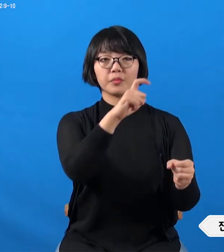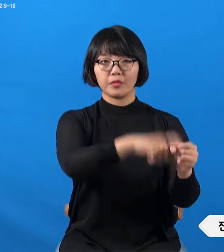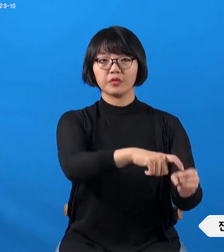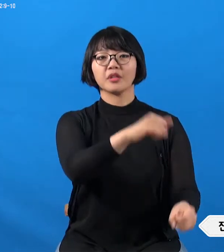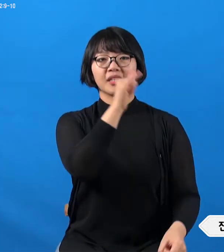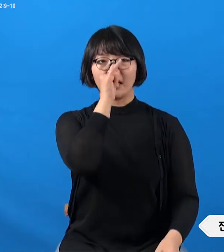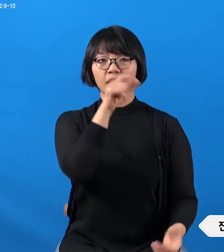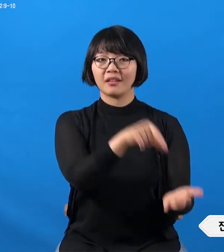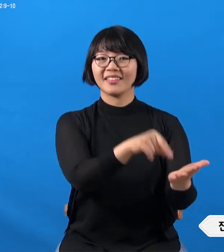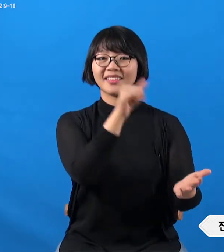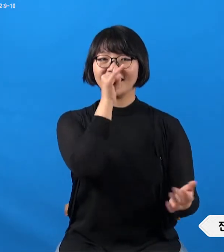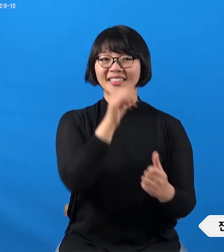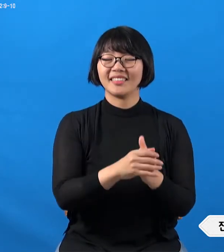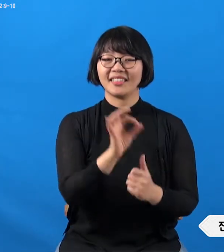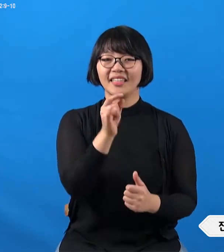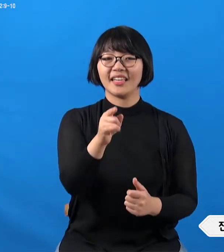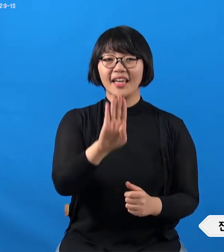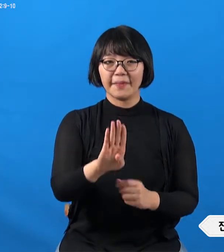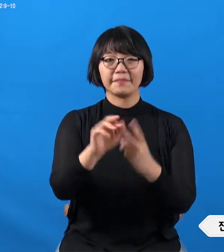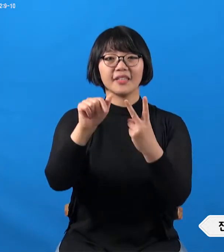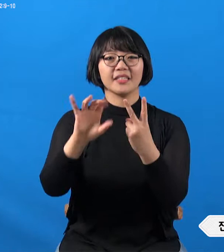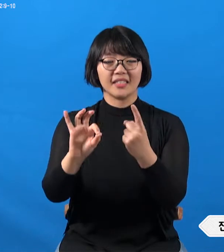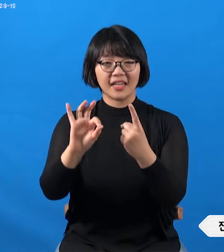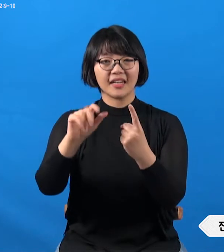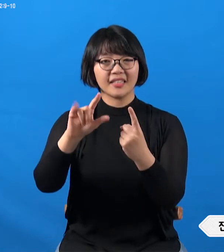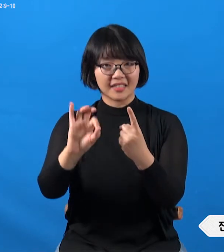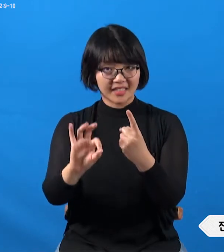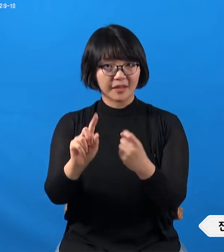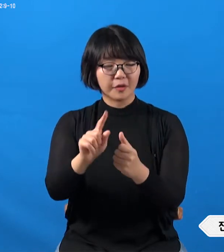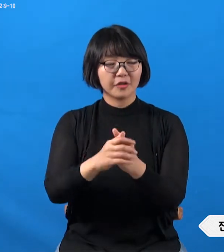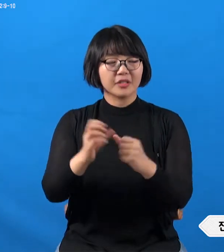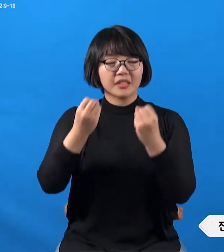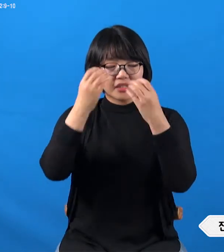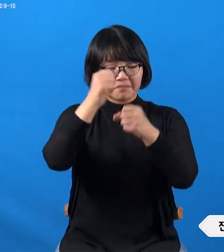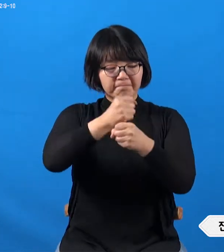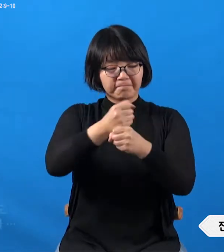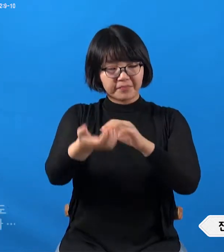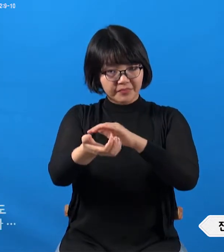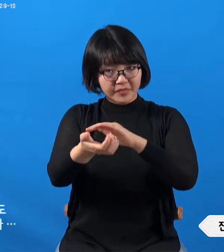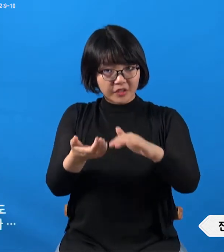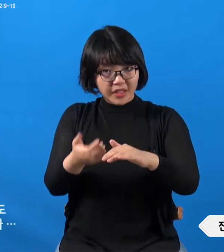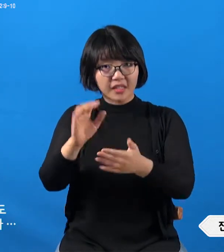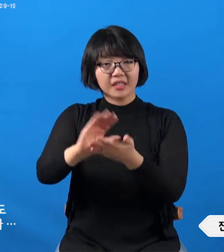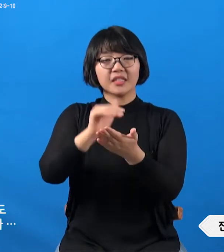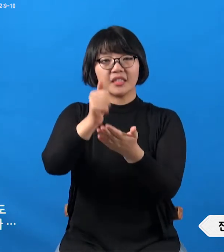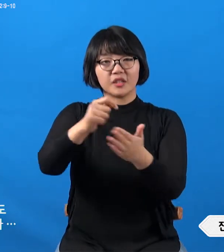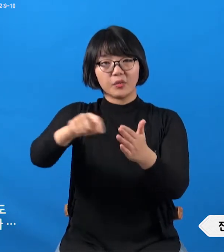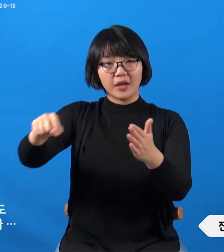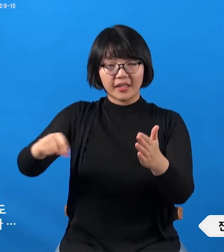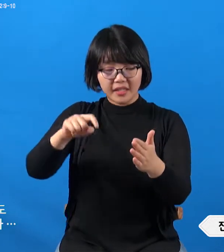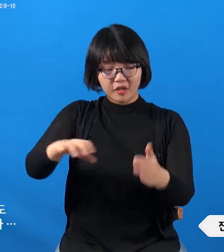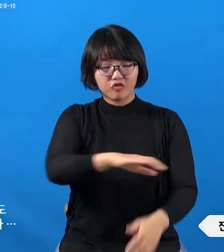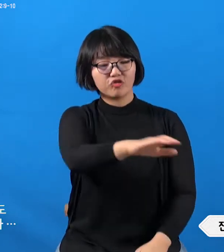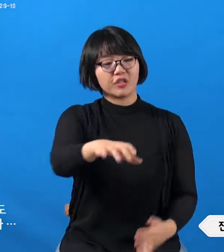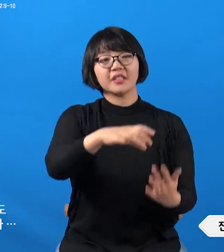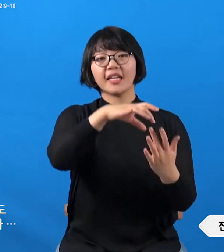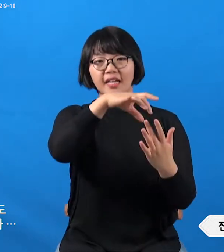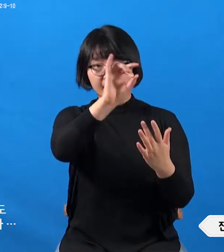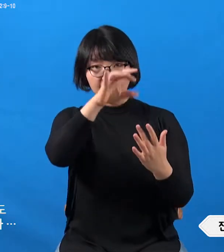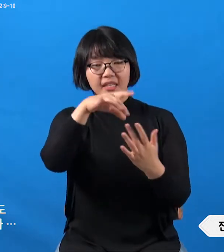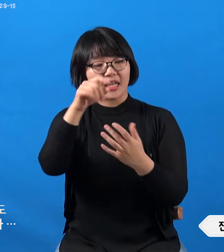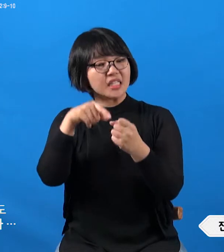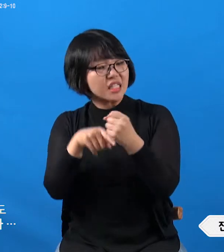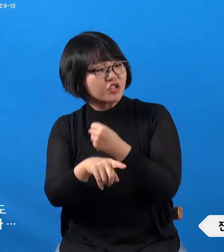하려 함이니라. 에베소서 1장도 말씀합니다. 곧 창세전에 그리스도 안에서 우리를 택하사